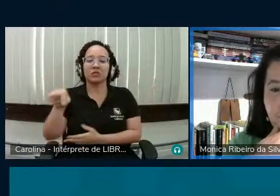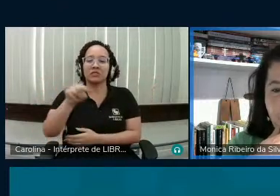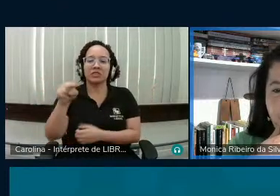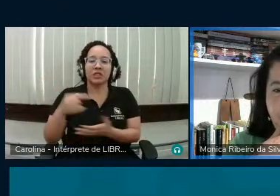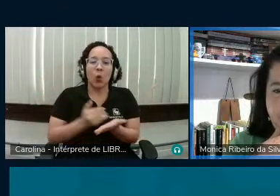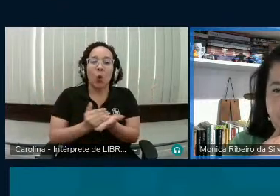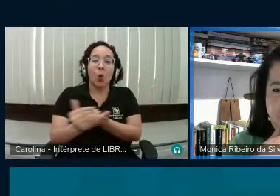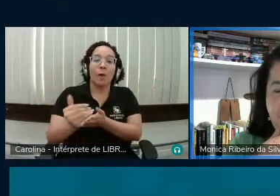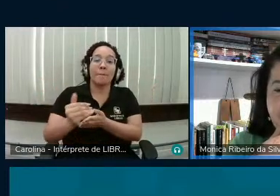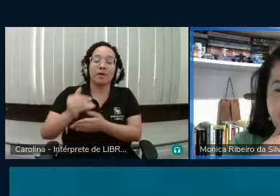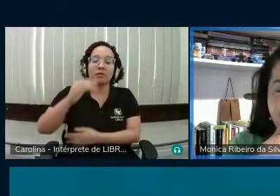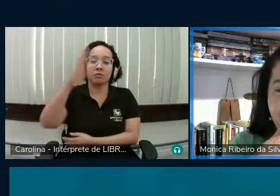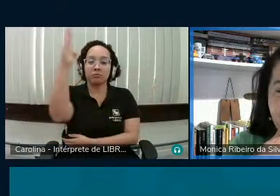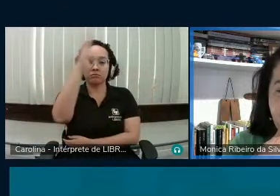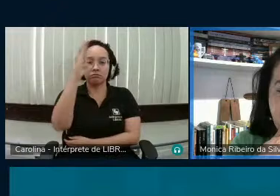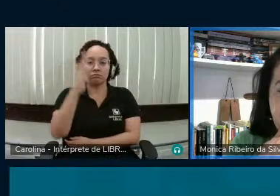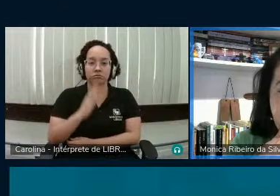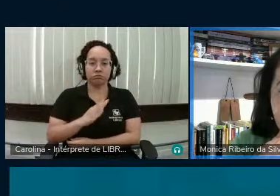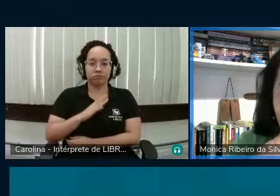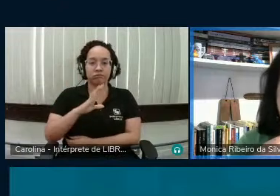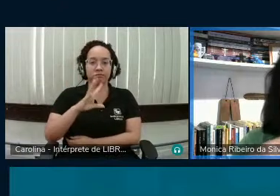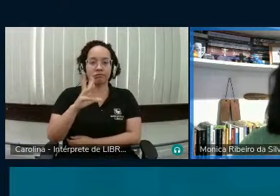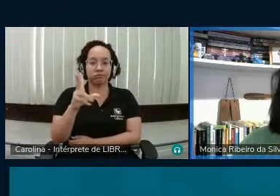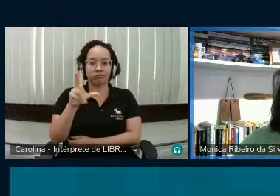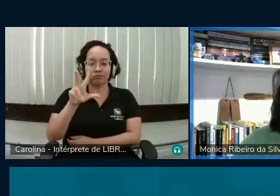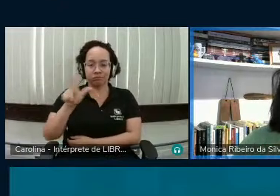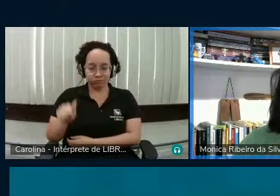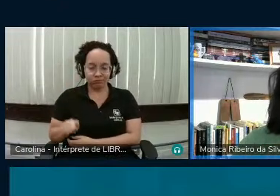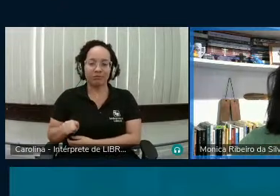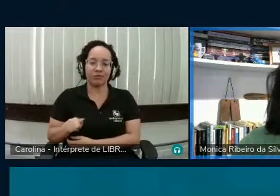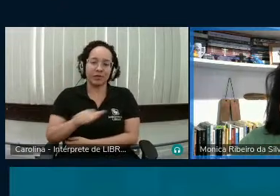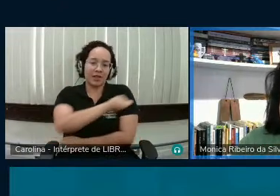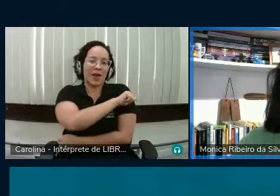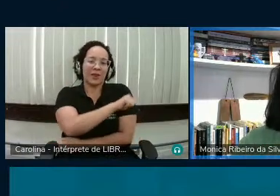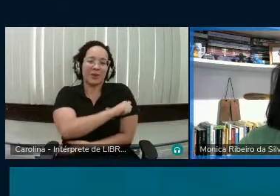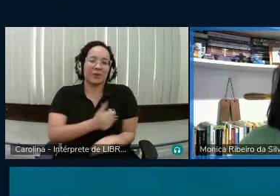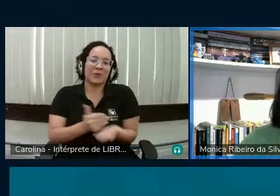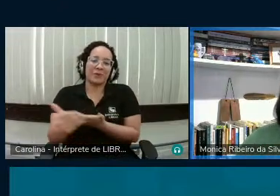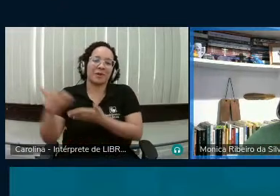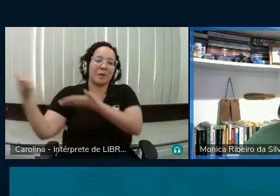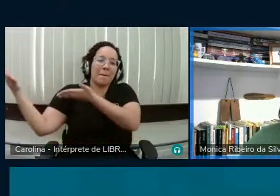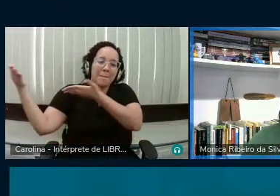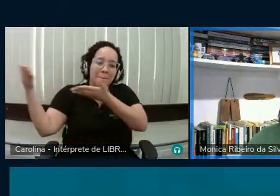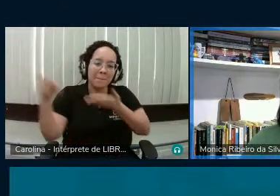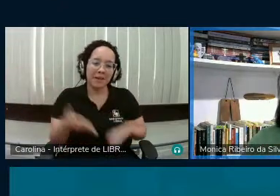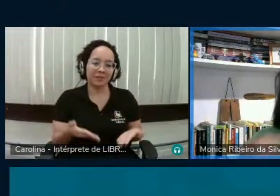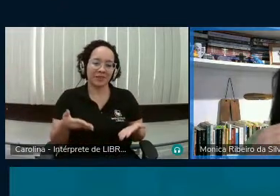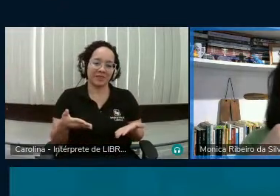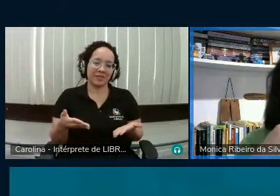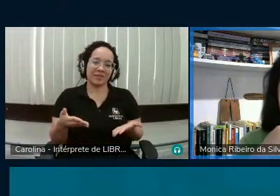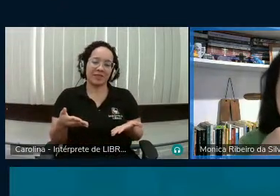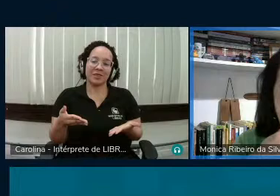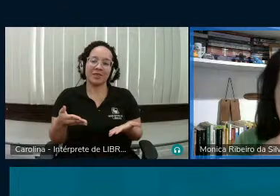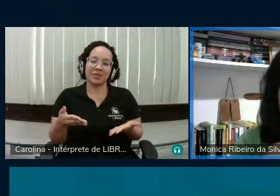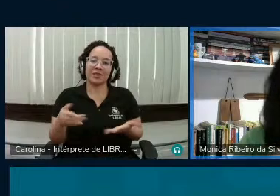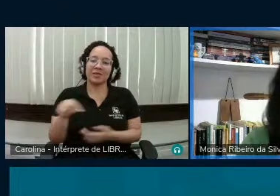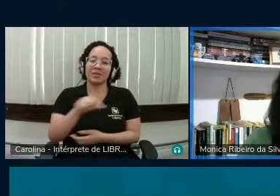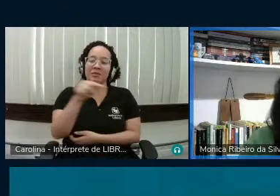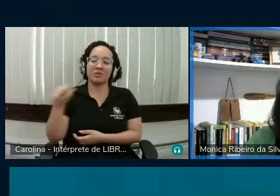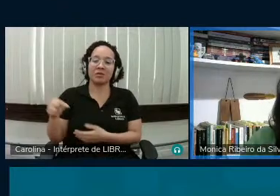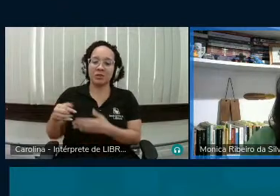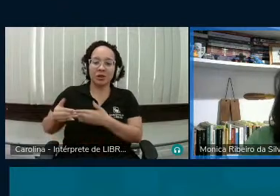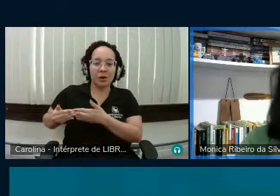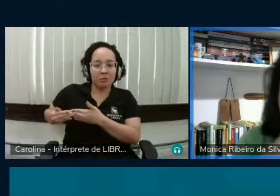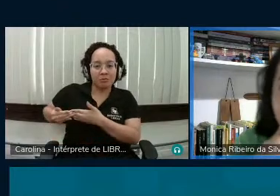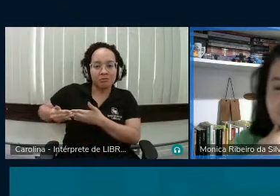no ProfEBT e também desejar para quem está no meio do caminho,